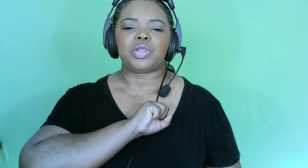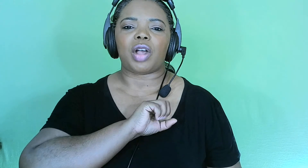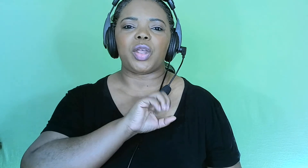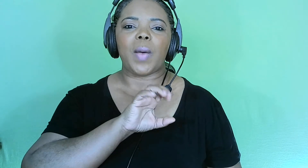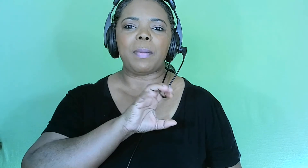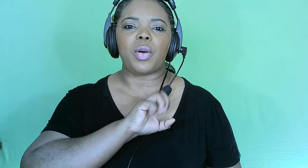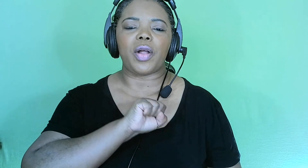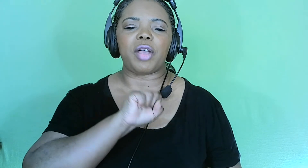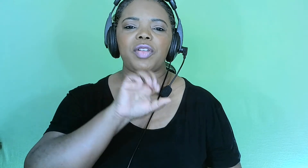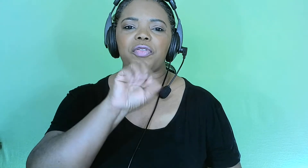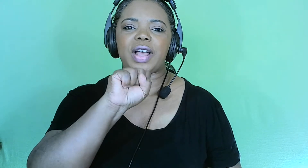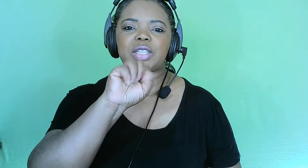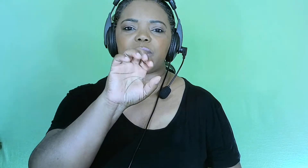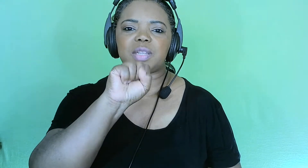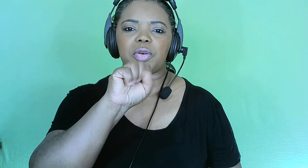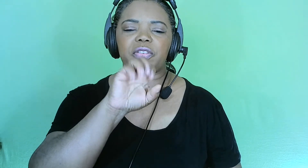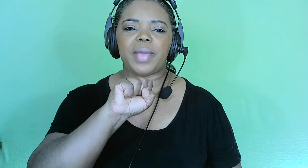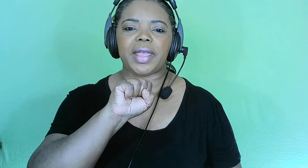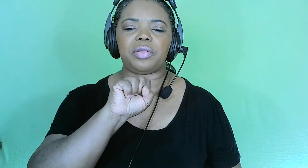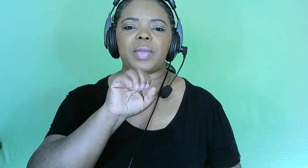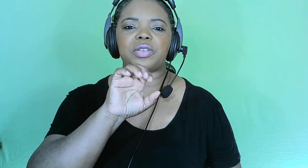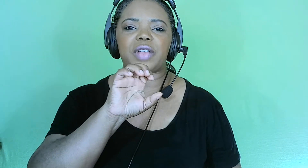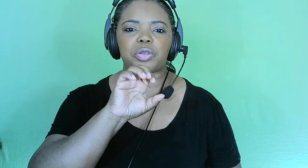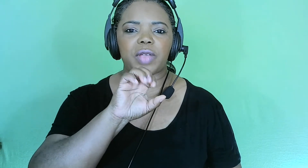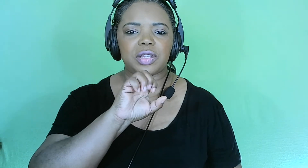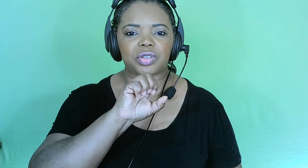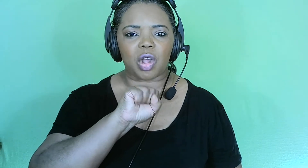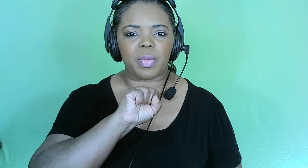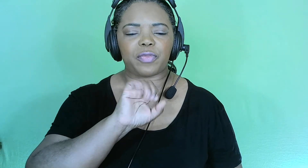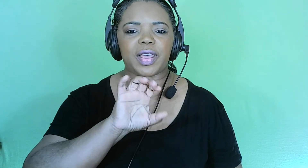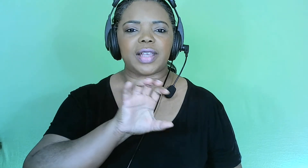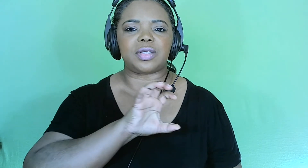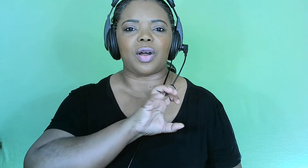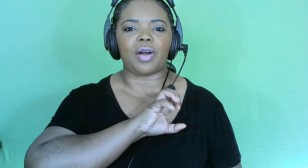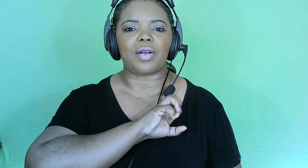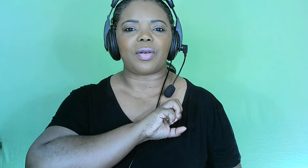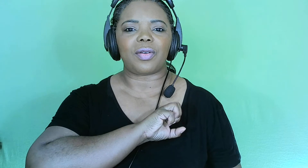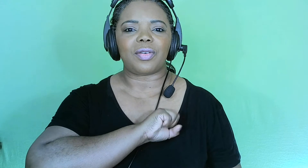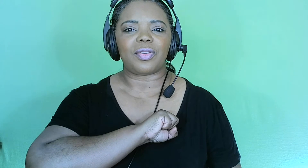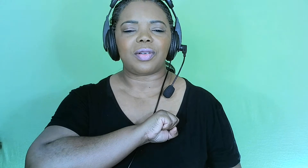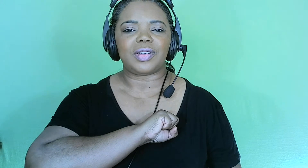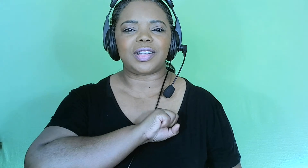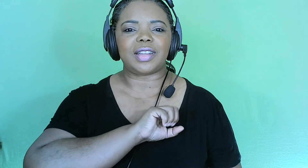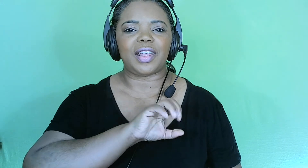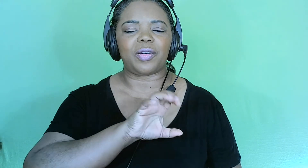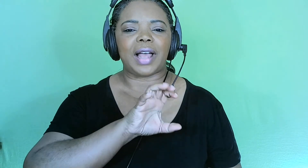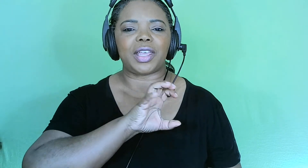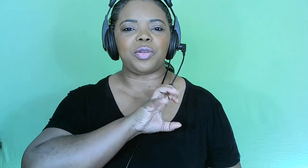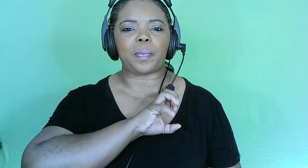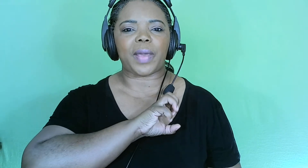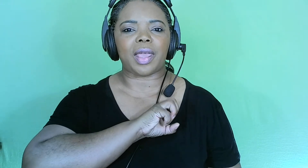Só que o amor, eu não faço esse movimento, mas eu faço ele só uma vez, ó. Entendeu? Aqui no peito,